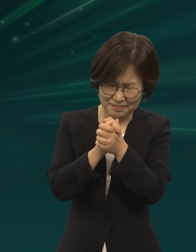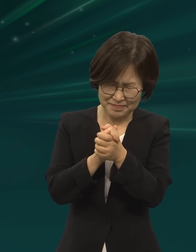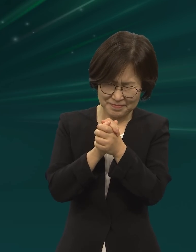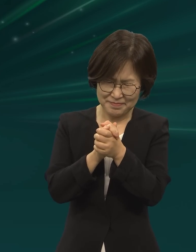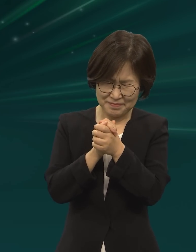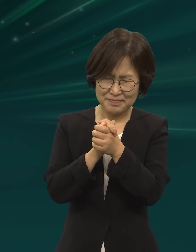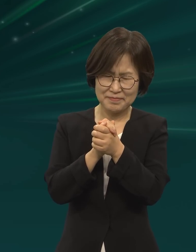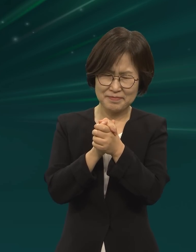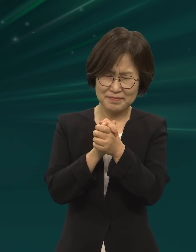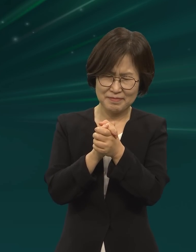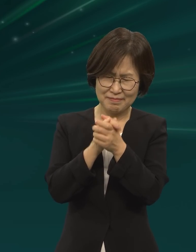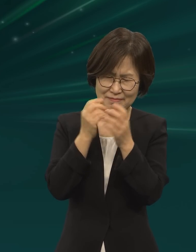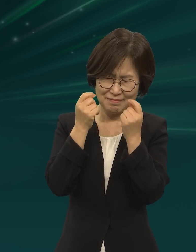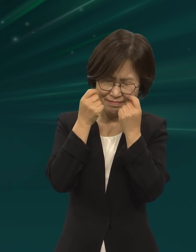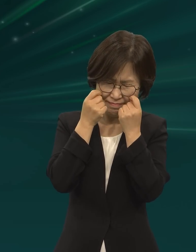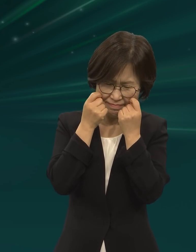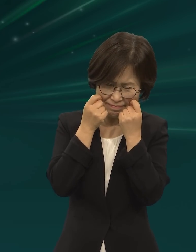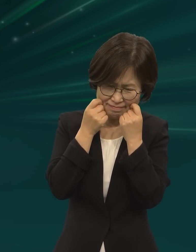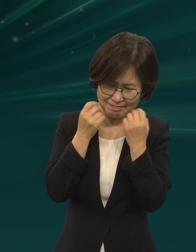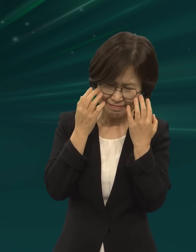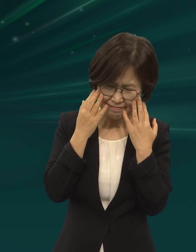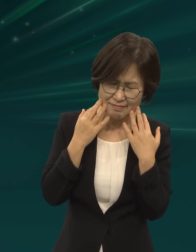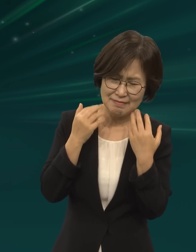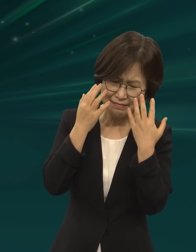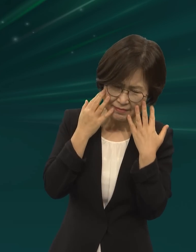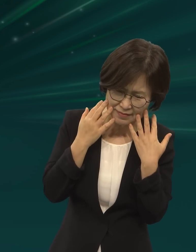기도하면서 울기 시작합니다.